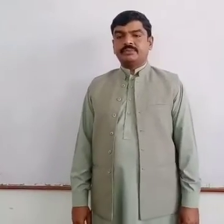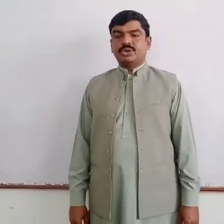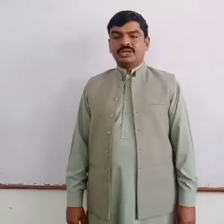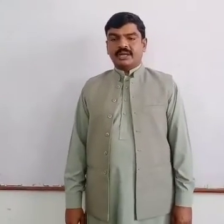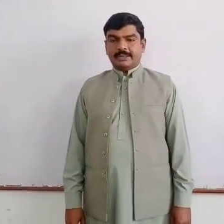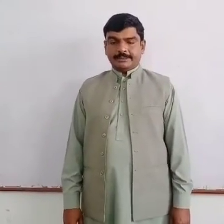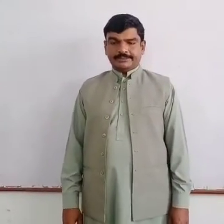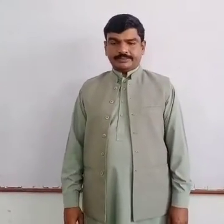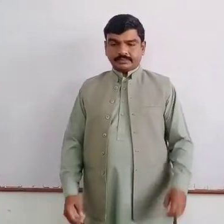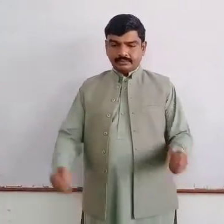मोटर कार